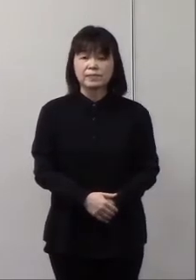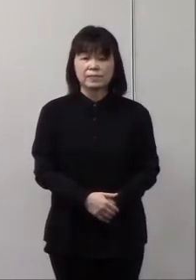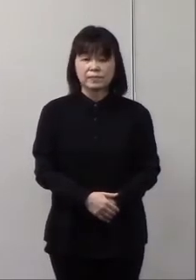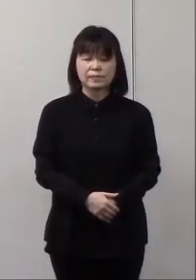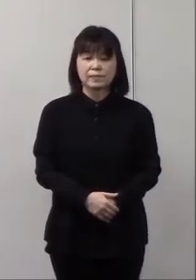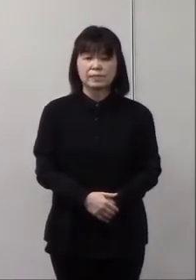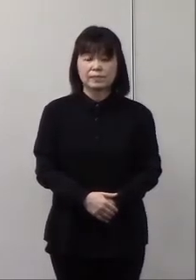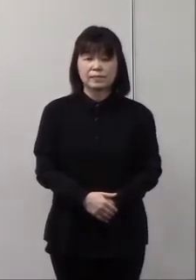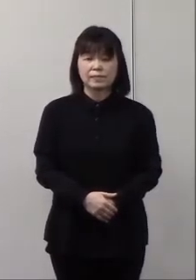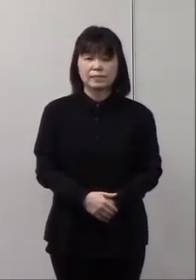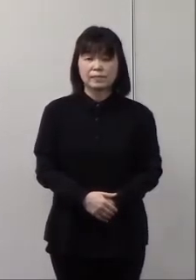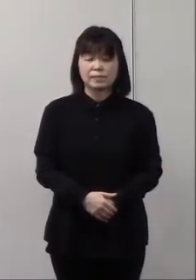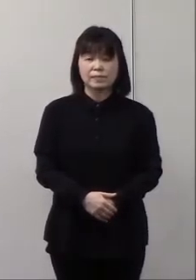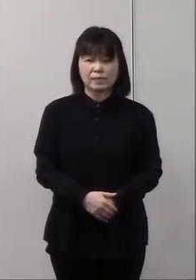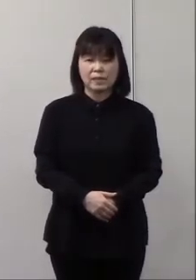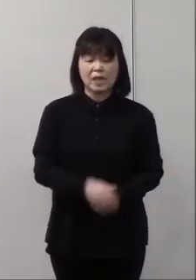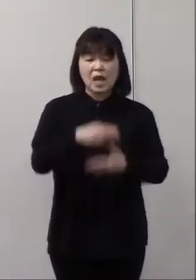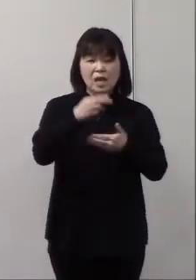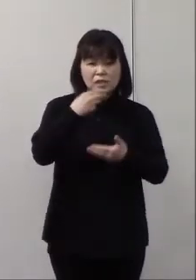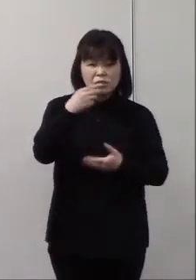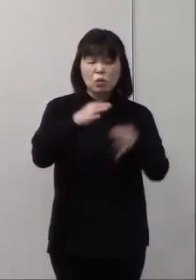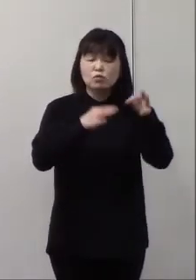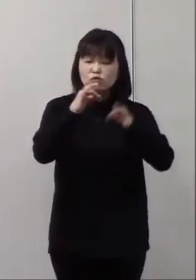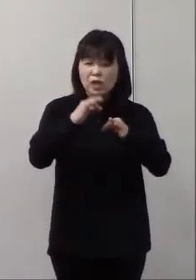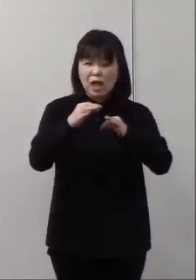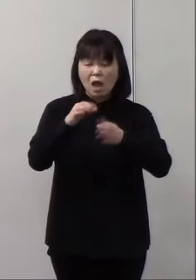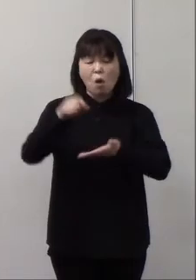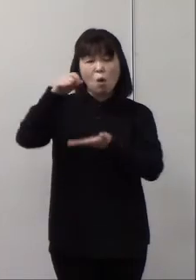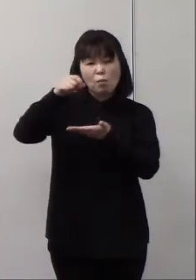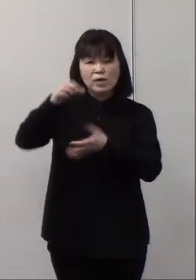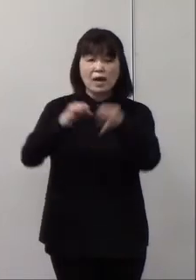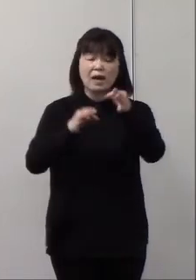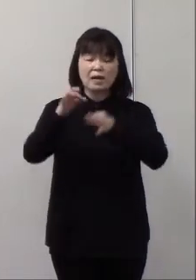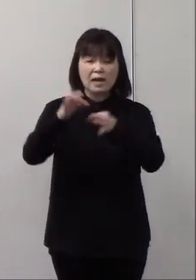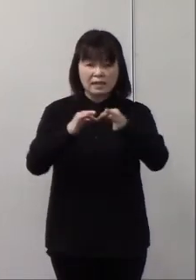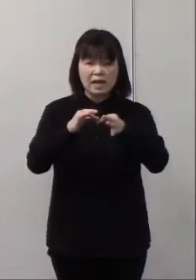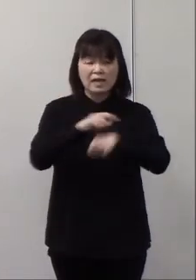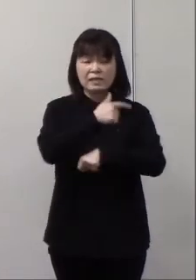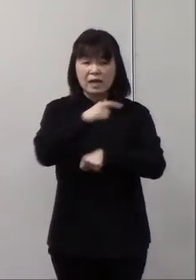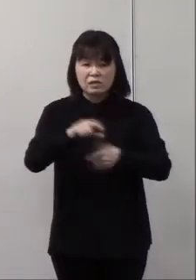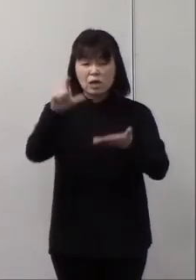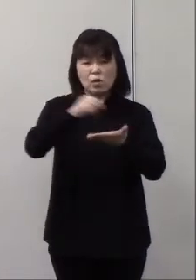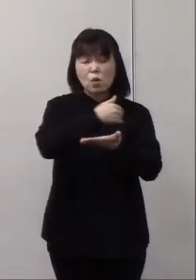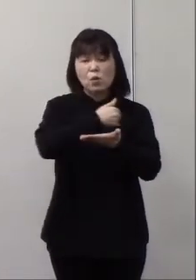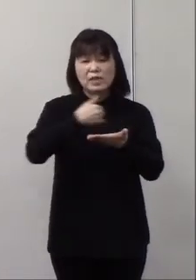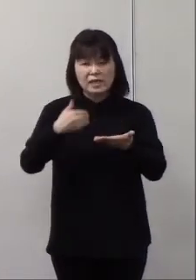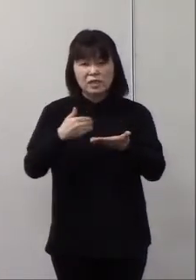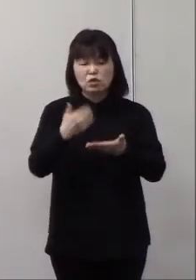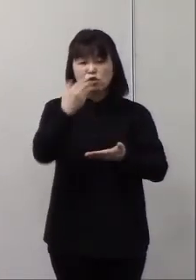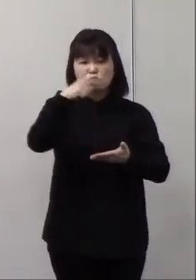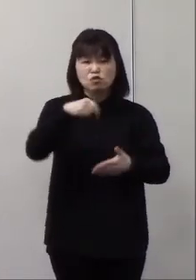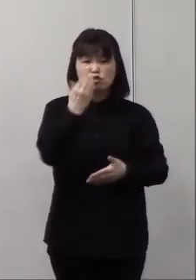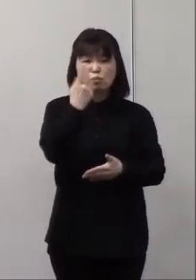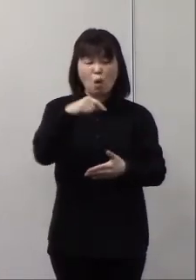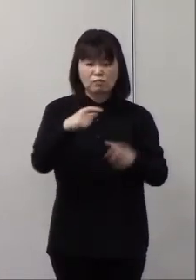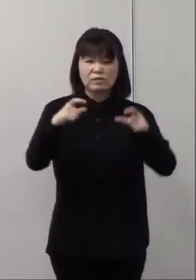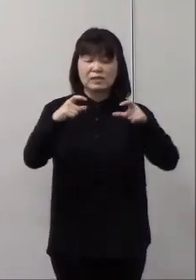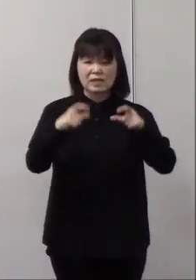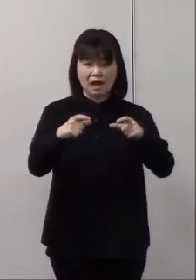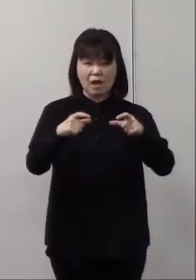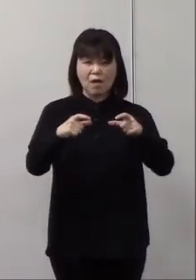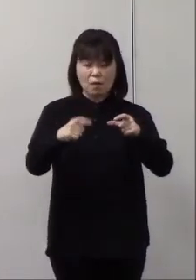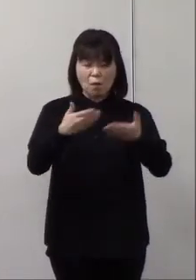それぞれの飲食店、土産物店等で利用できるクーポン券を発行しようと。で、まあ、クーポン券とし